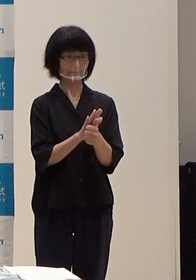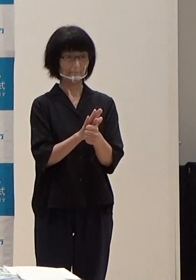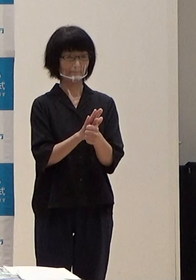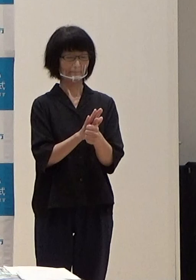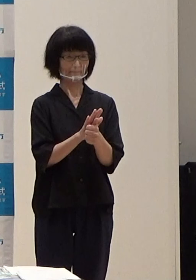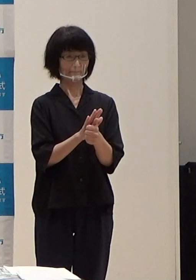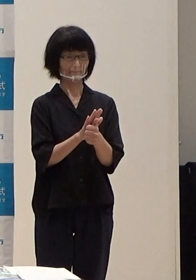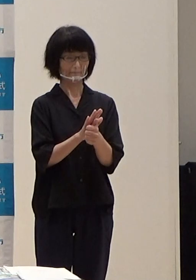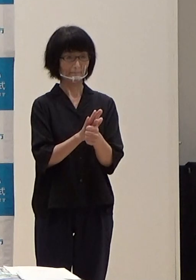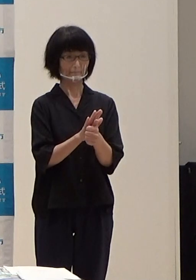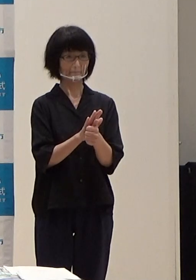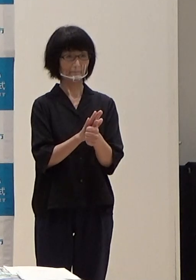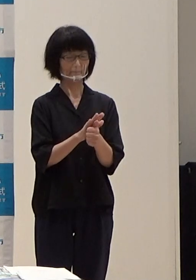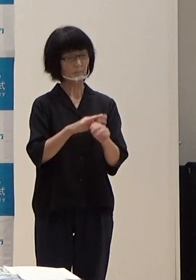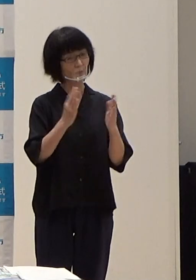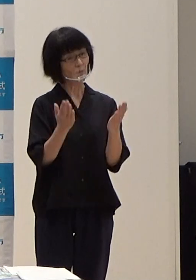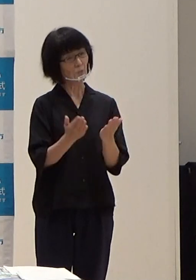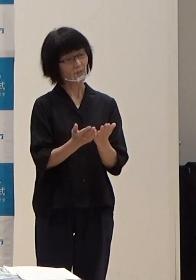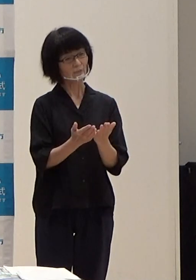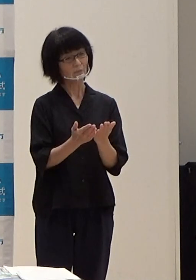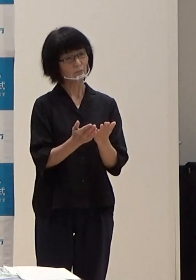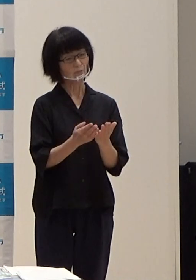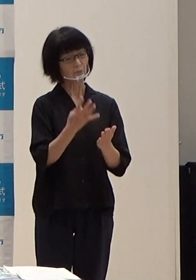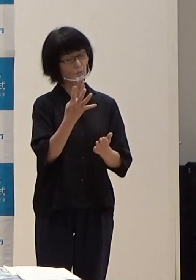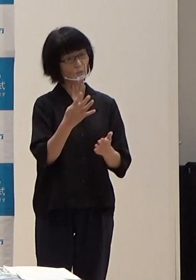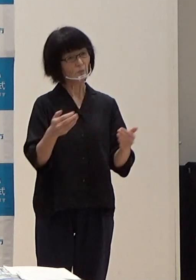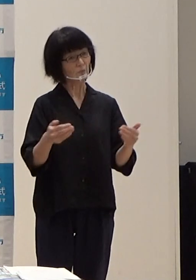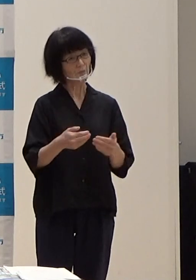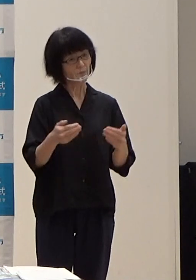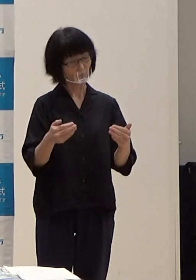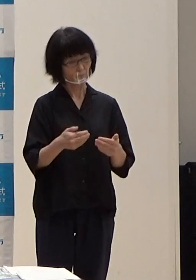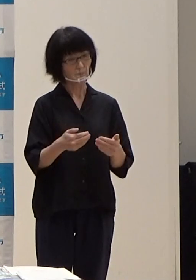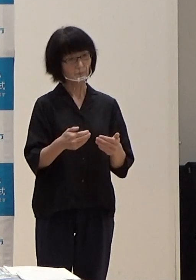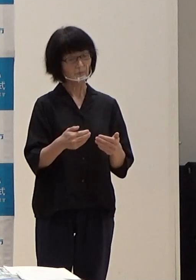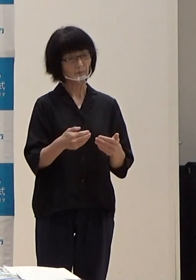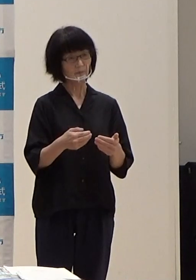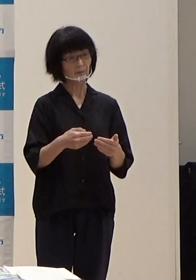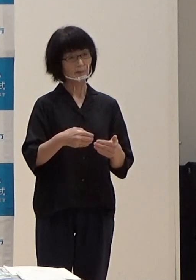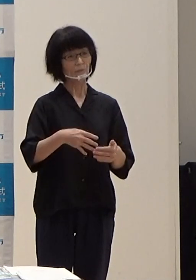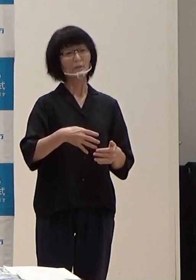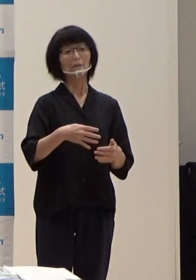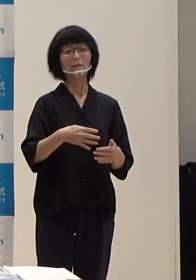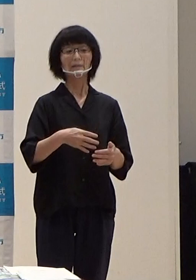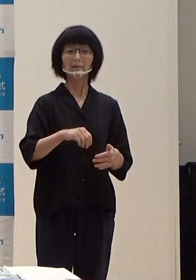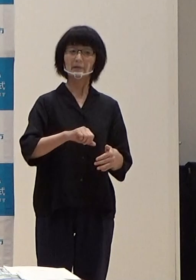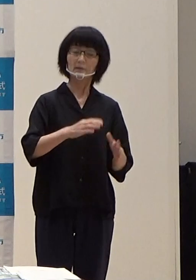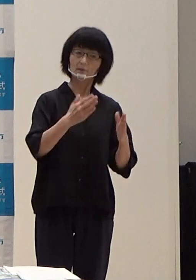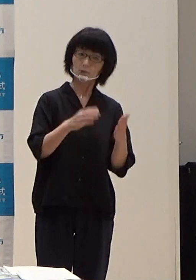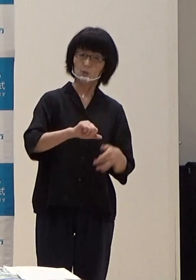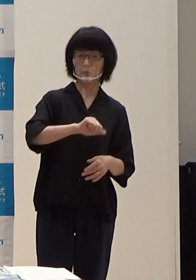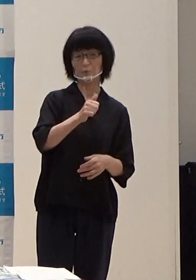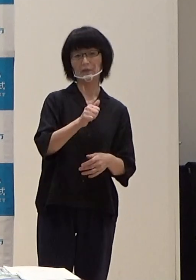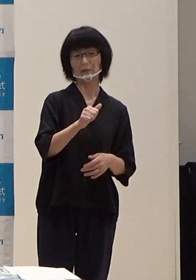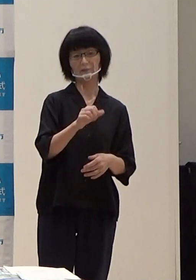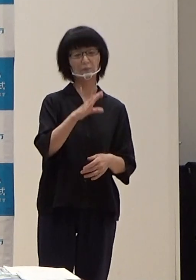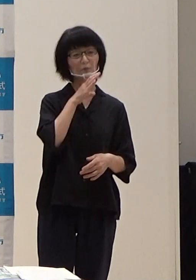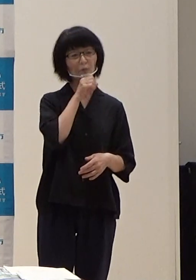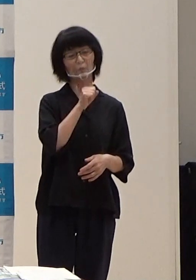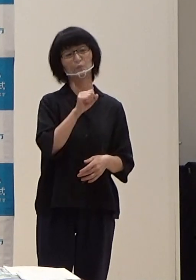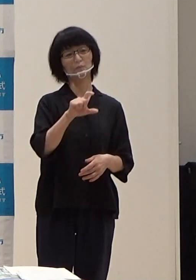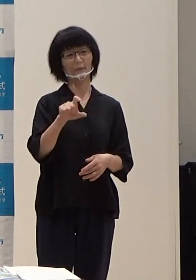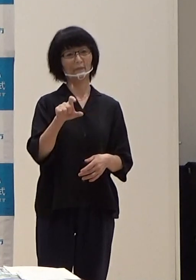事業は総額この4つの事業だけで足し算しますと約500億、そのう